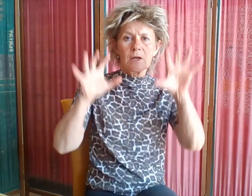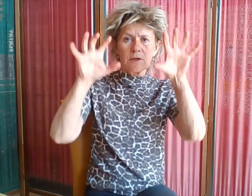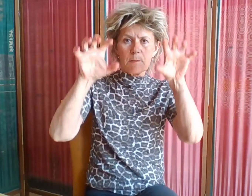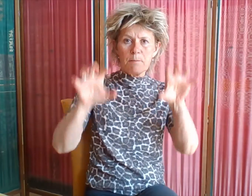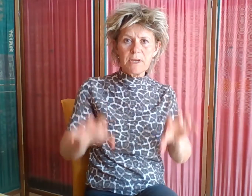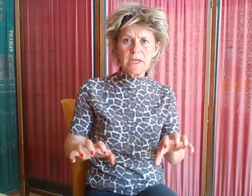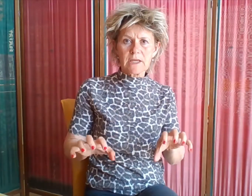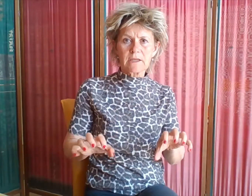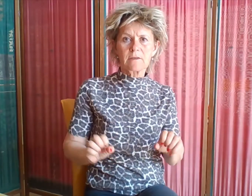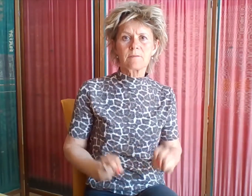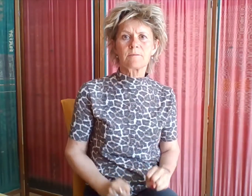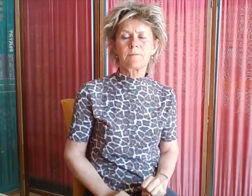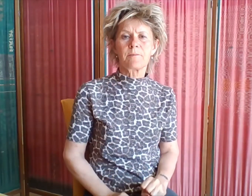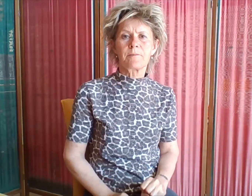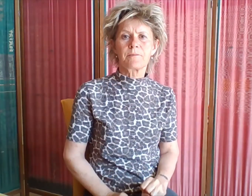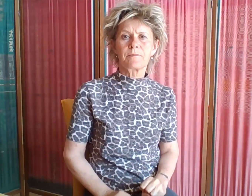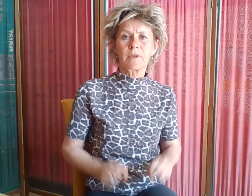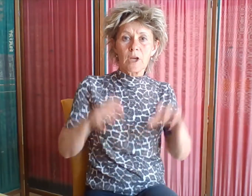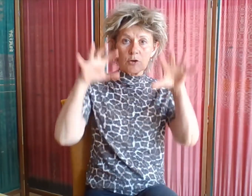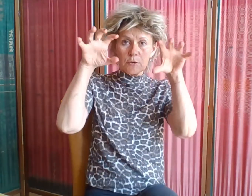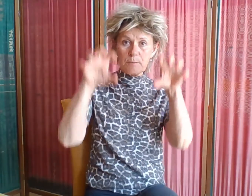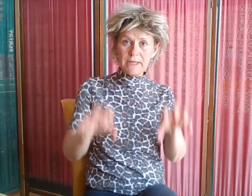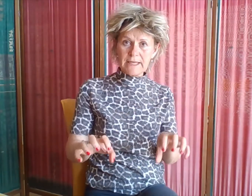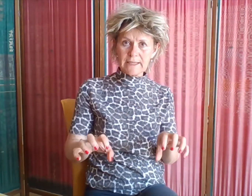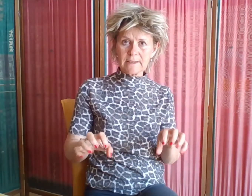De beer. De beer.